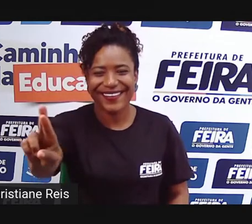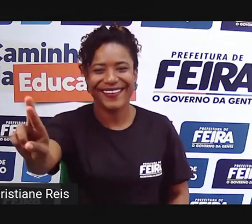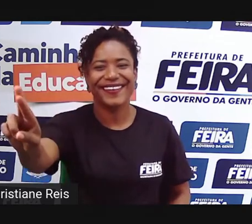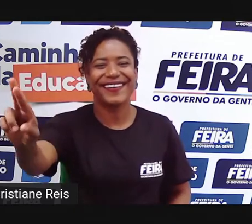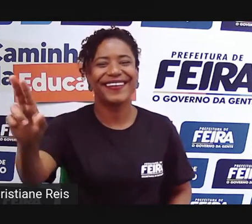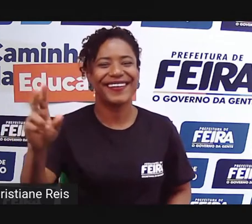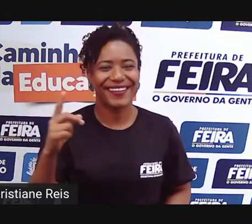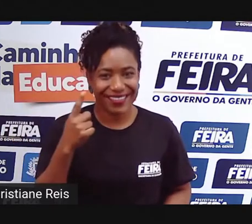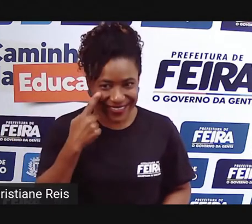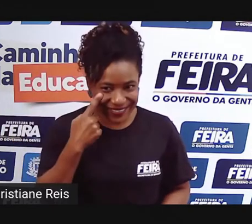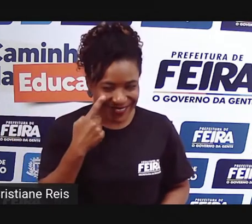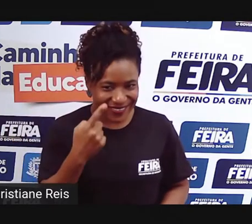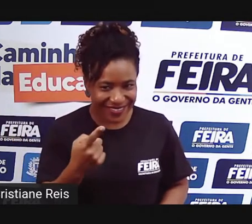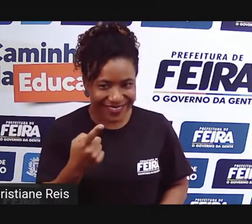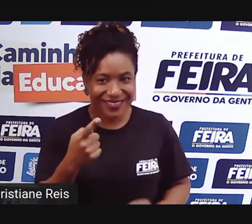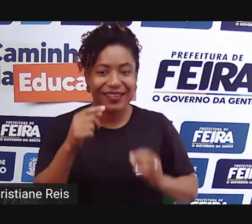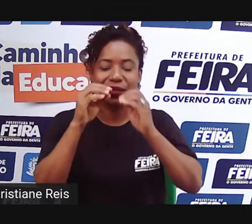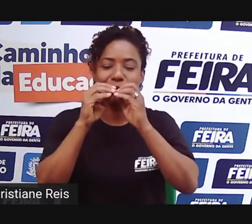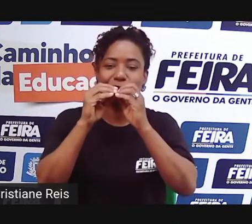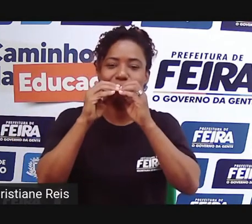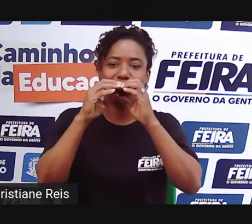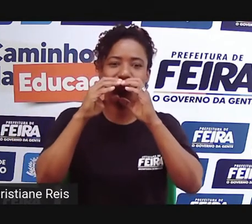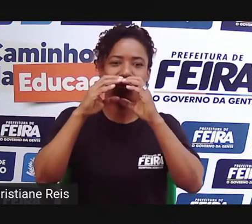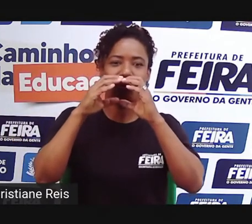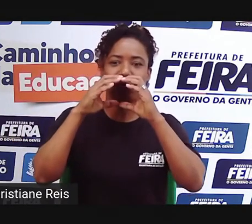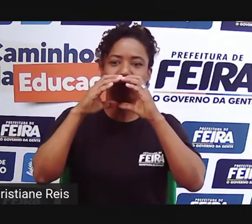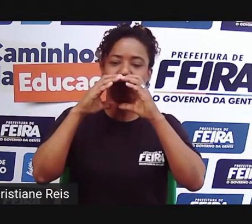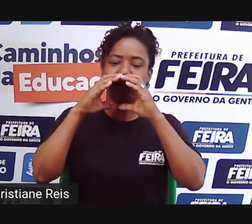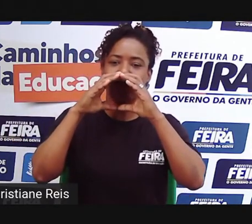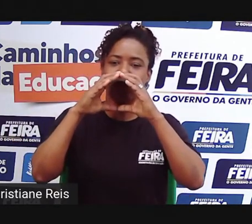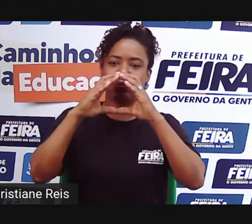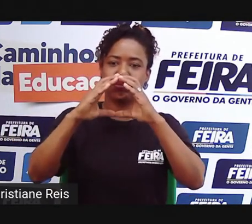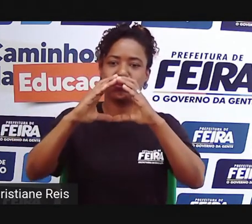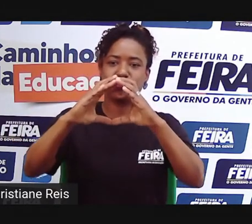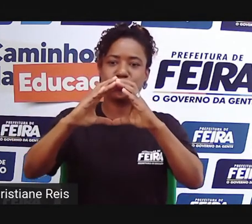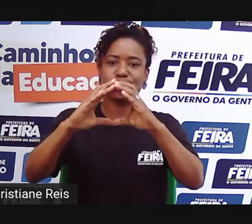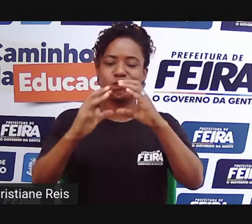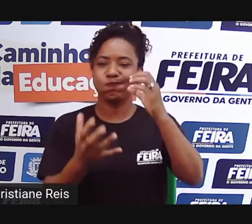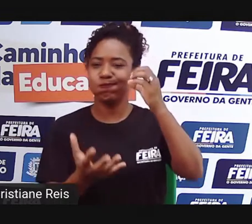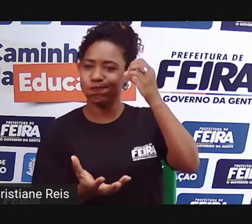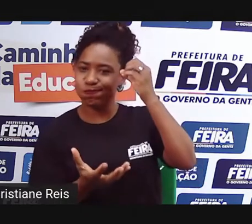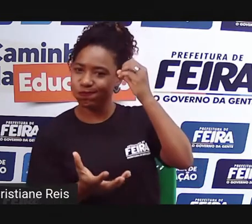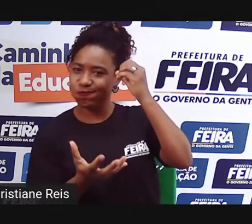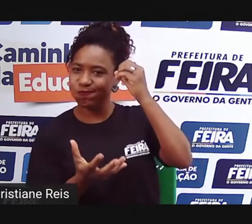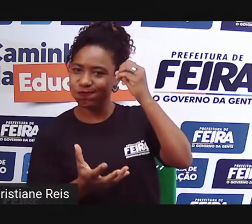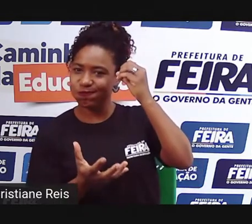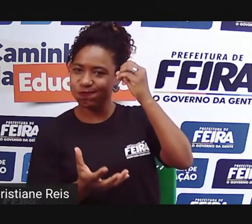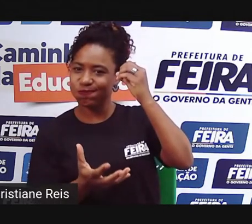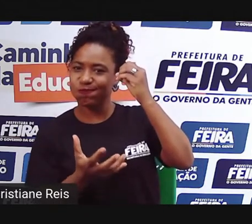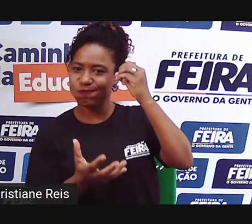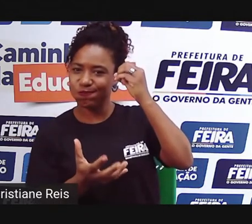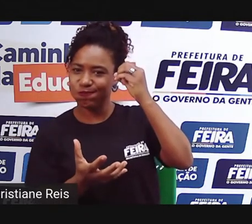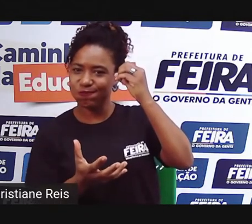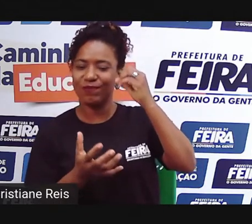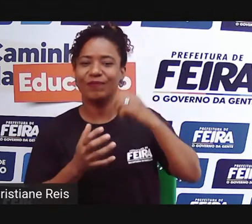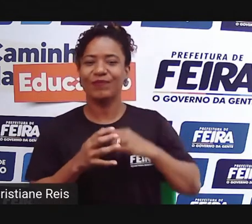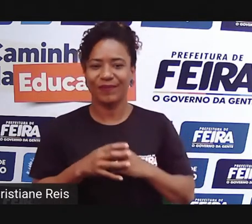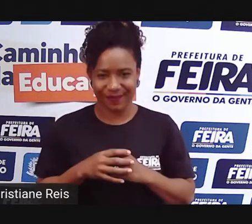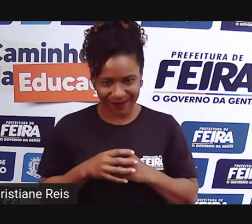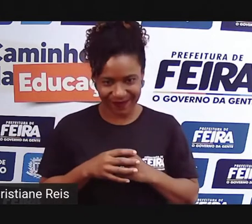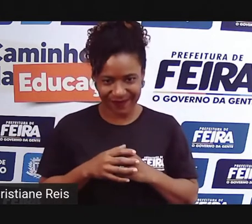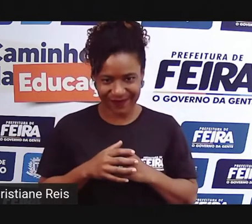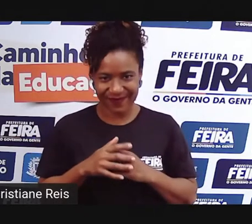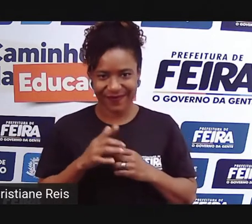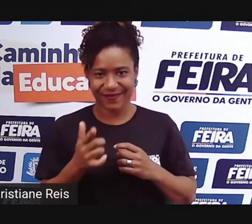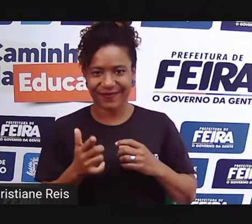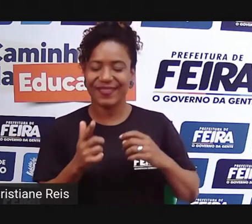Isso, para encher essa bexiga, nós assopramos aqui e colocamos ar. Para que o ar não saísse